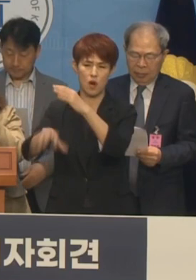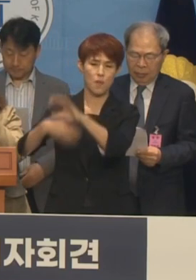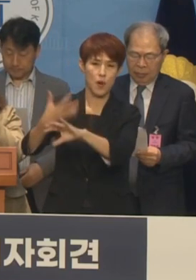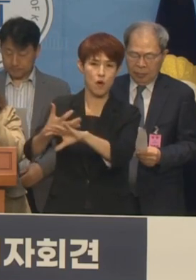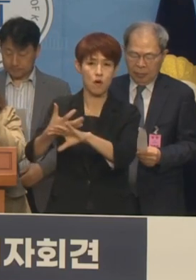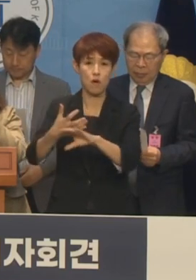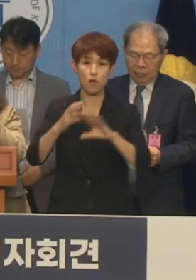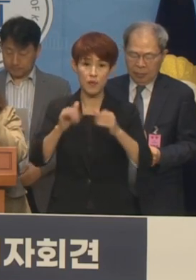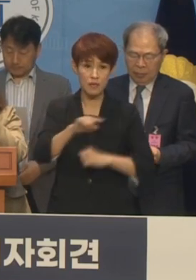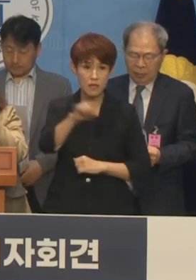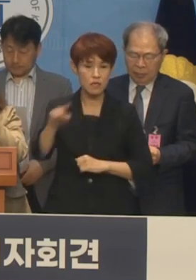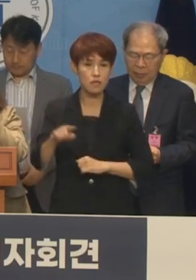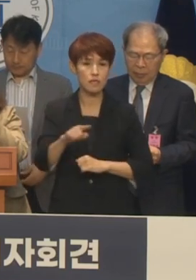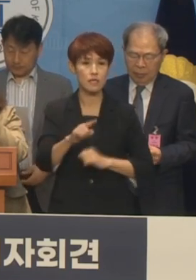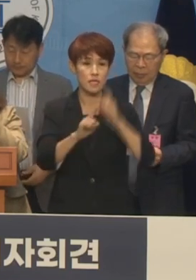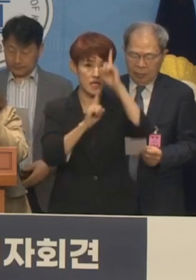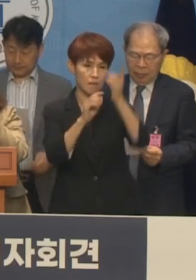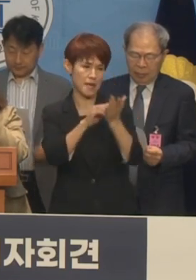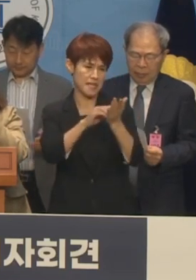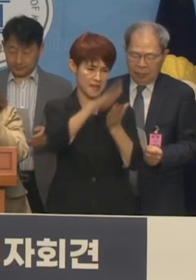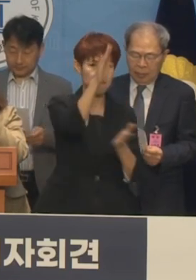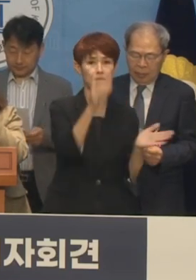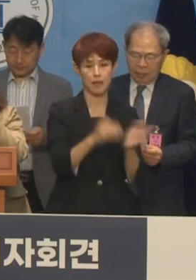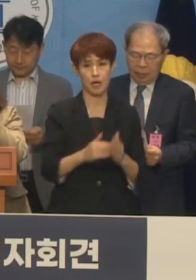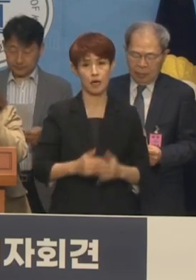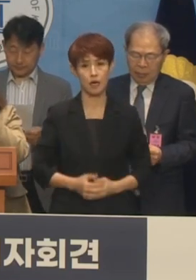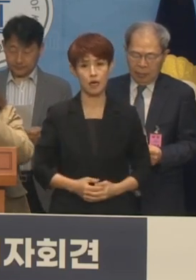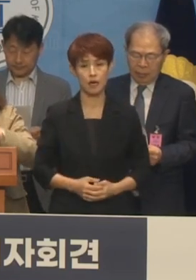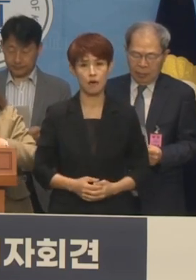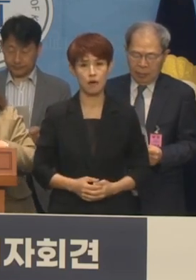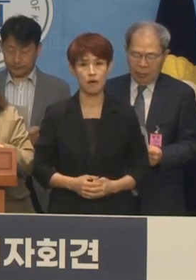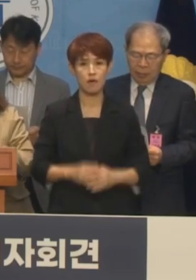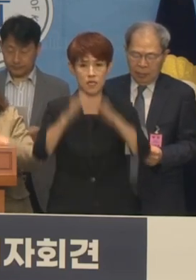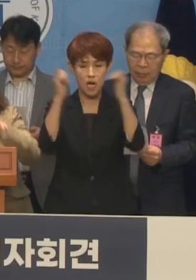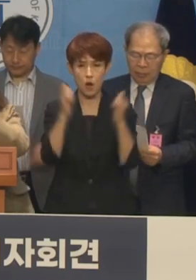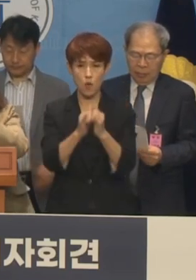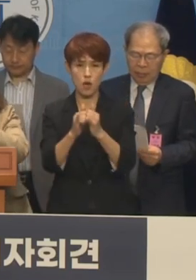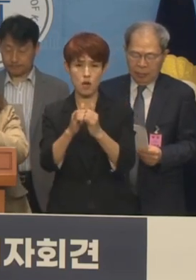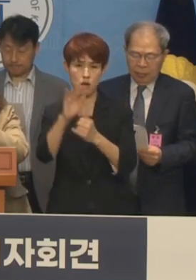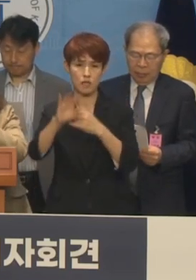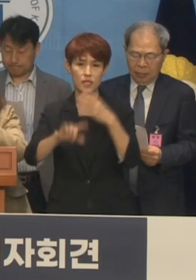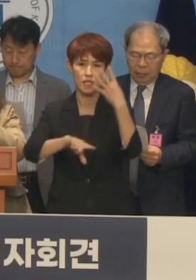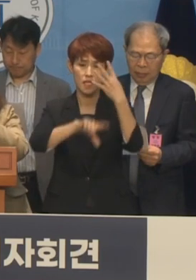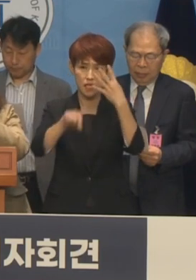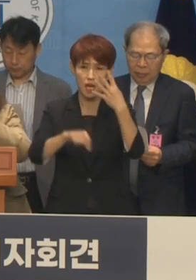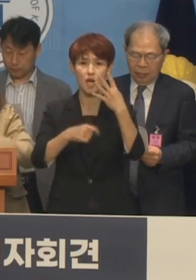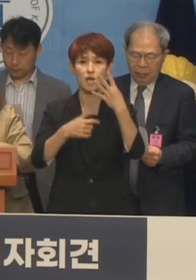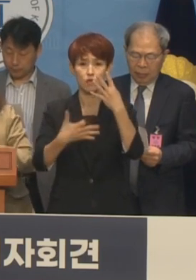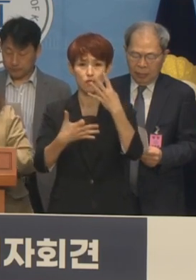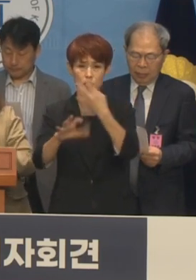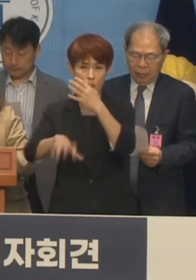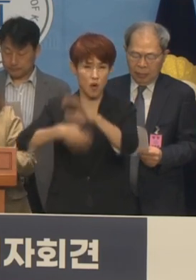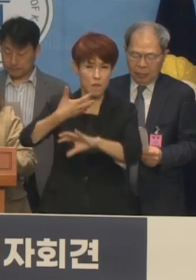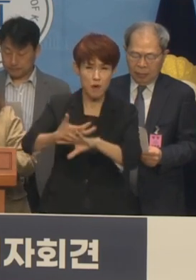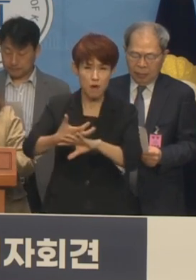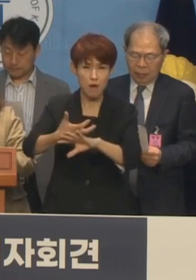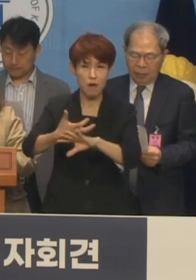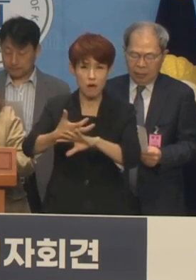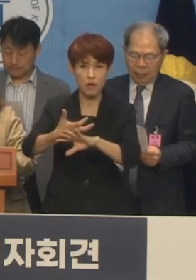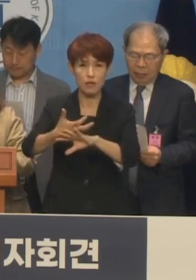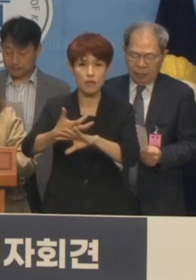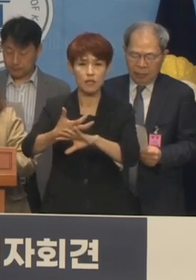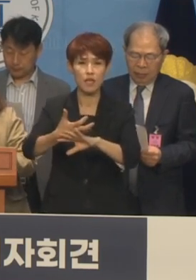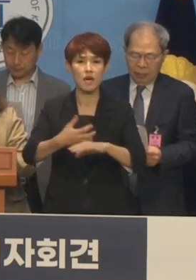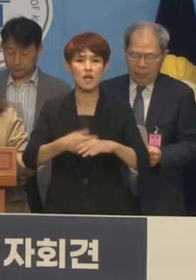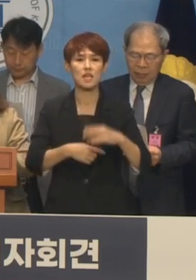국민은 이승만 독재를 몰아냈다. 역대 정부는 4.19 혁명에 이르는 일련의 민주화운동 모두를 각각